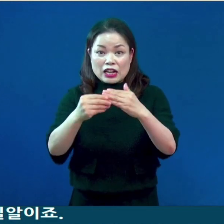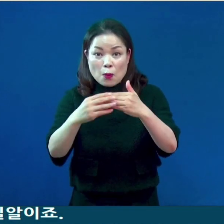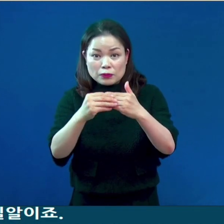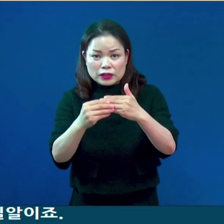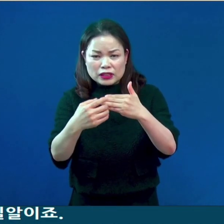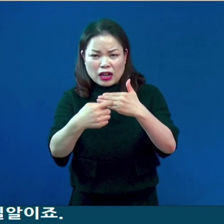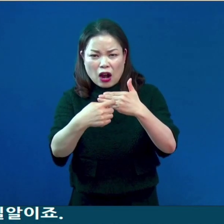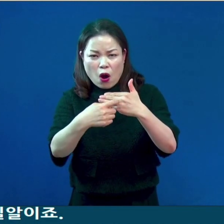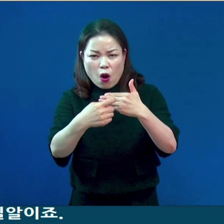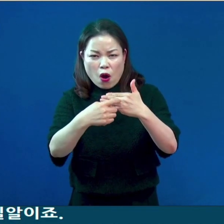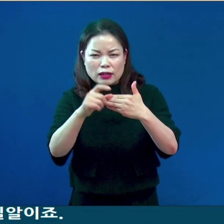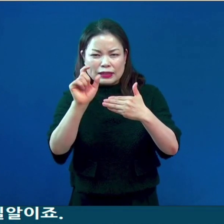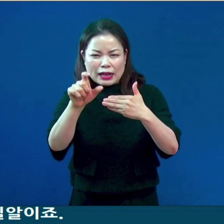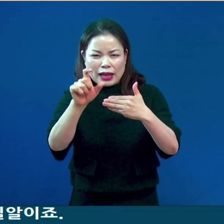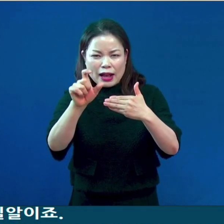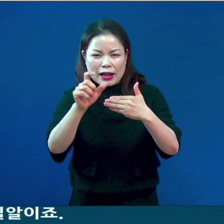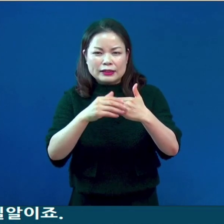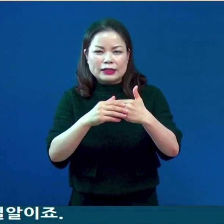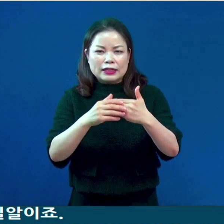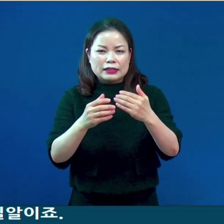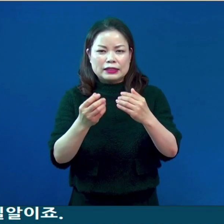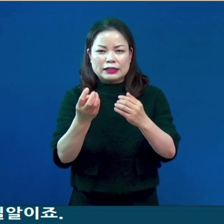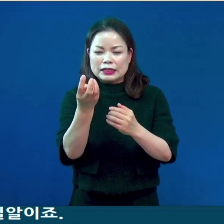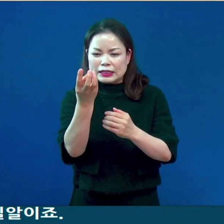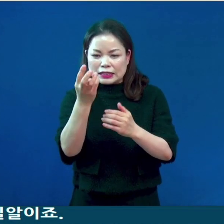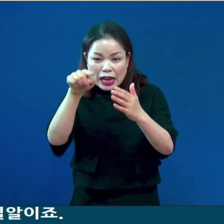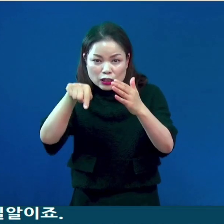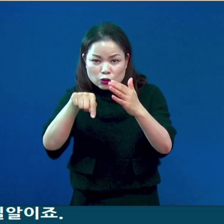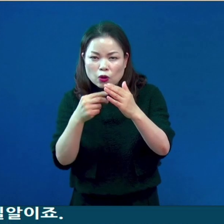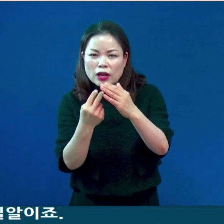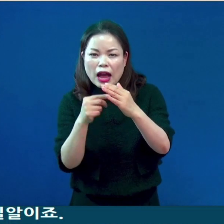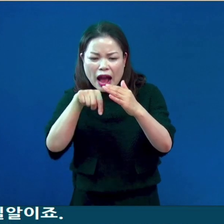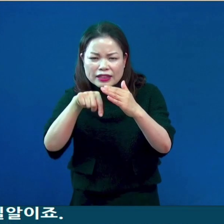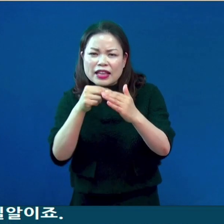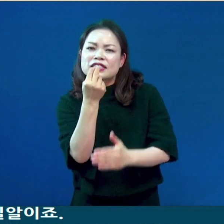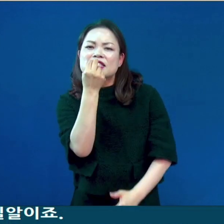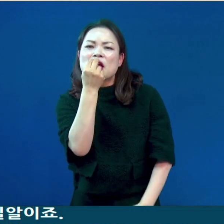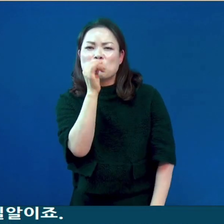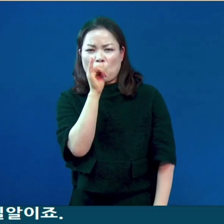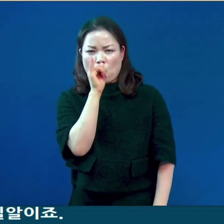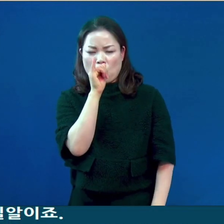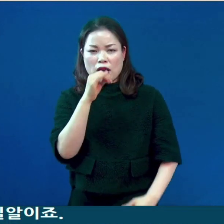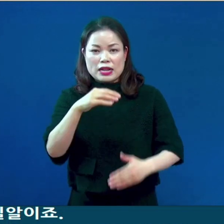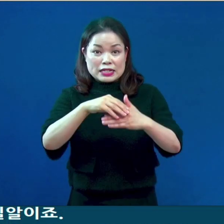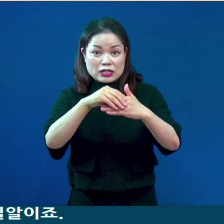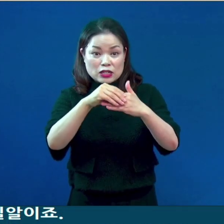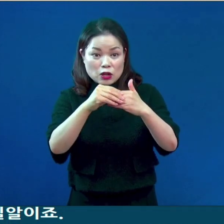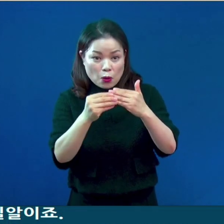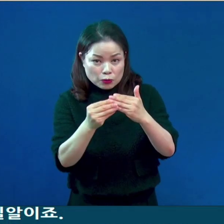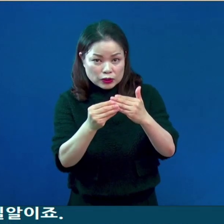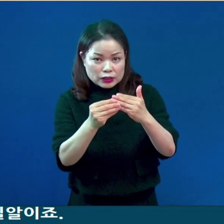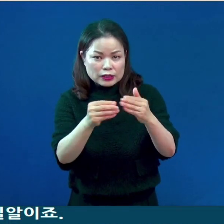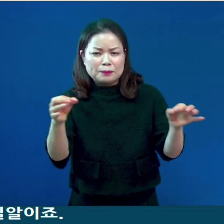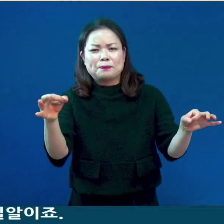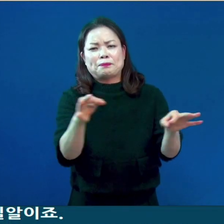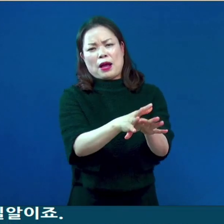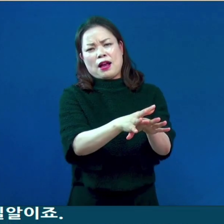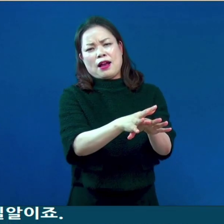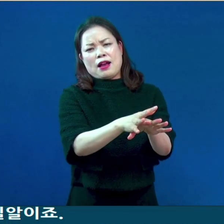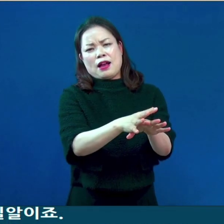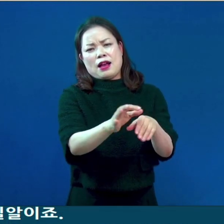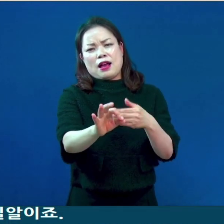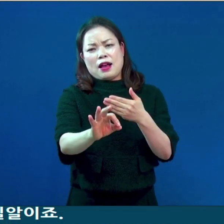외형이 딱딱한데 그 씨앗 속에 생명이 들어있거든요. 그 껍질이 해체되는 과정이